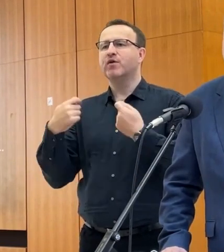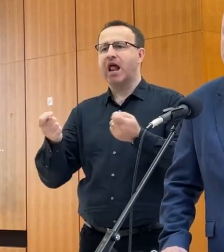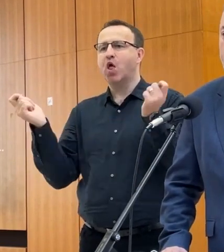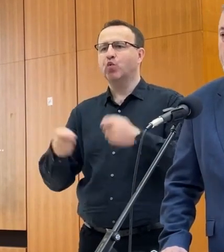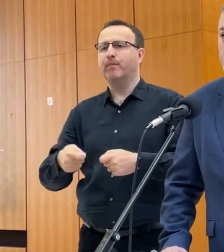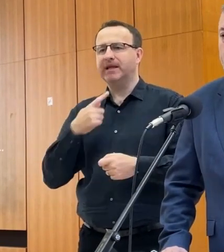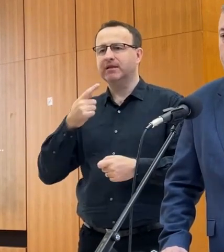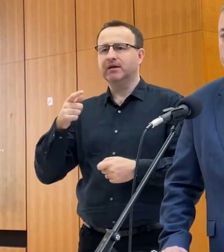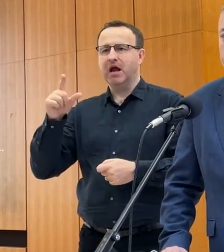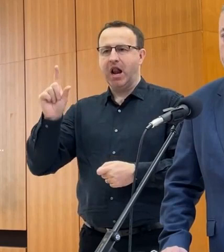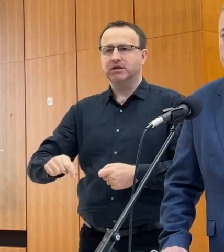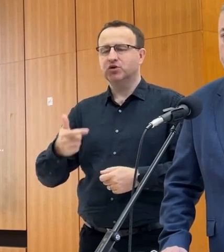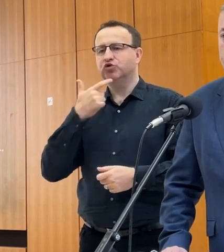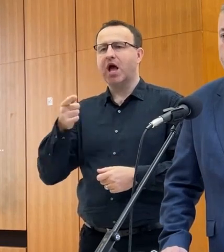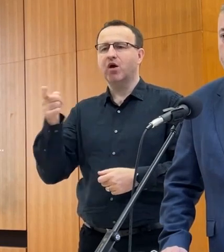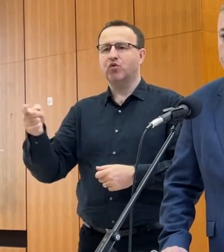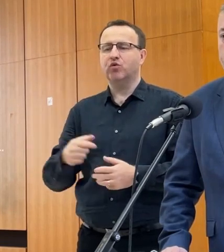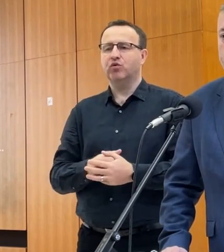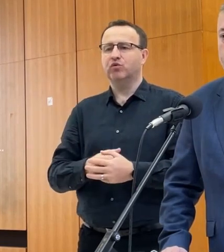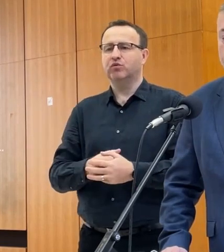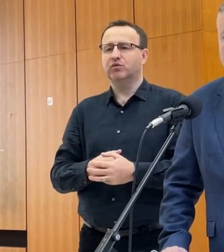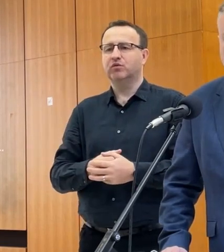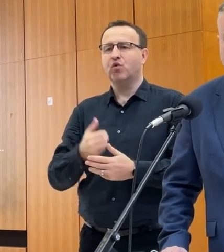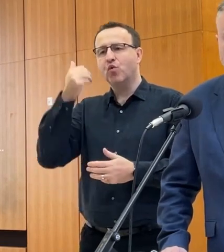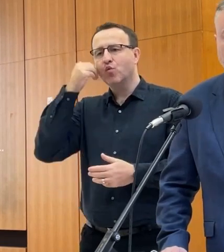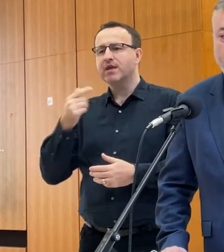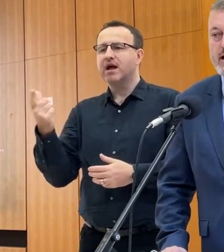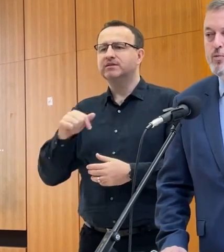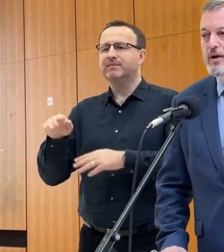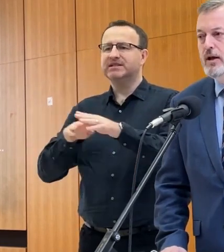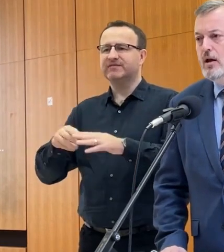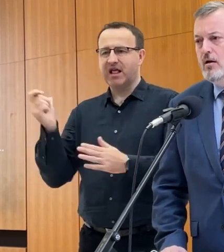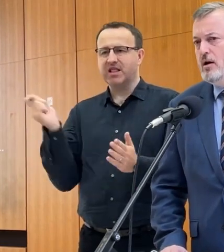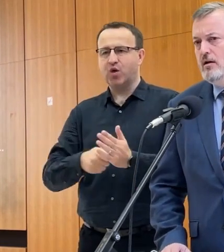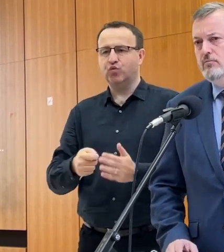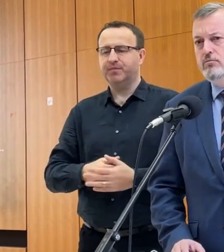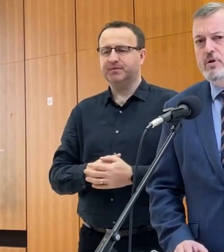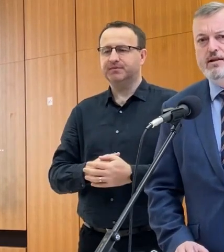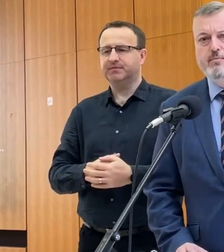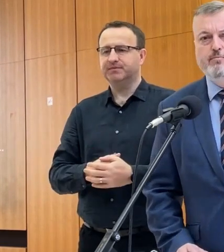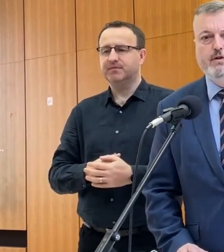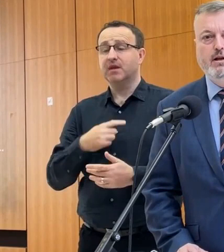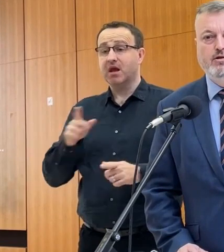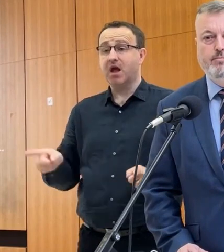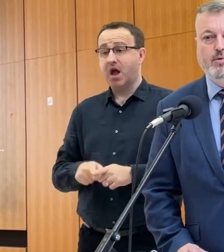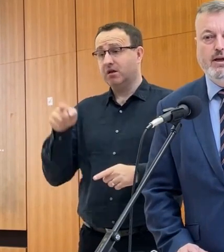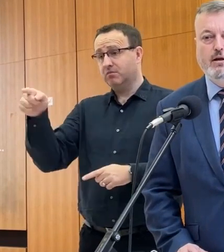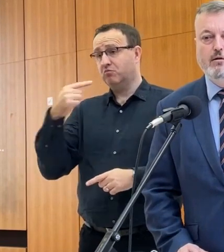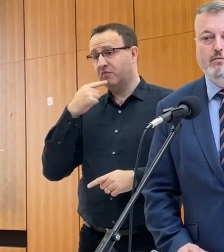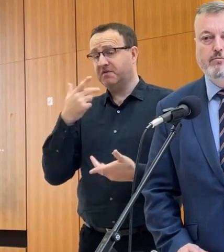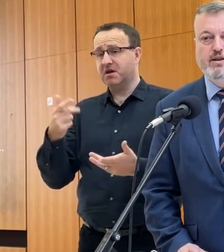ako ich ľudia z rezortu vnútra nakúpili. A aj sme im povedali, že